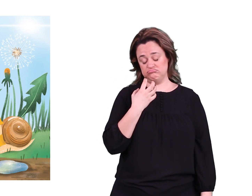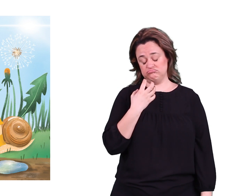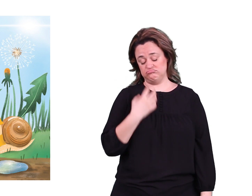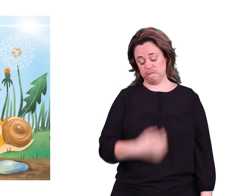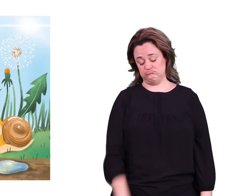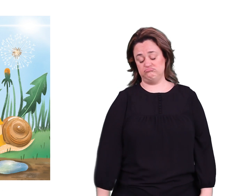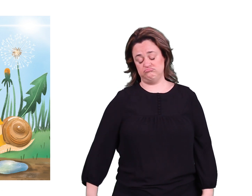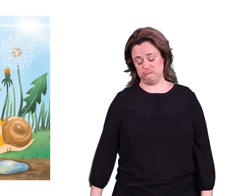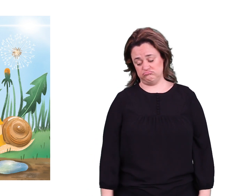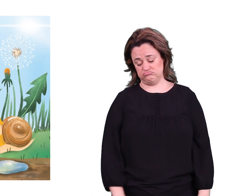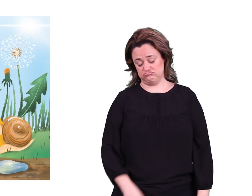s'annonçait.